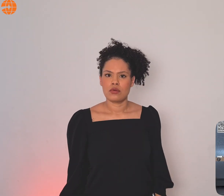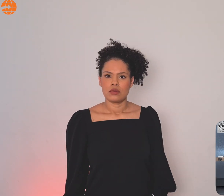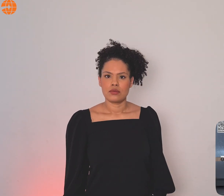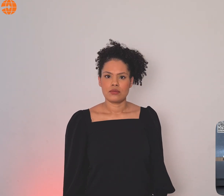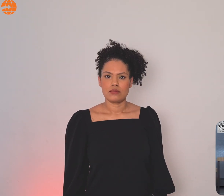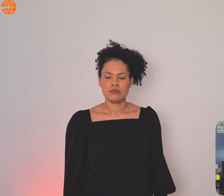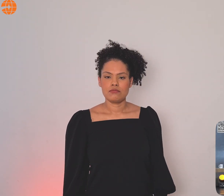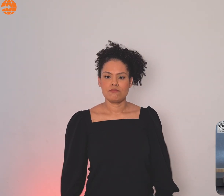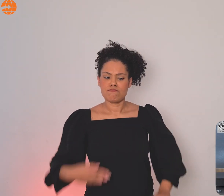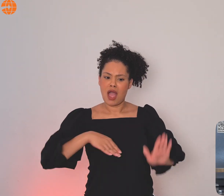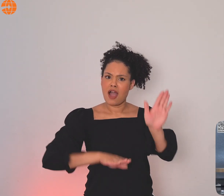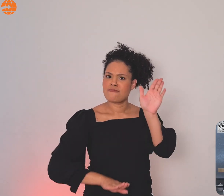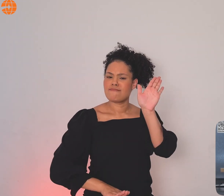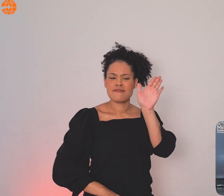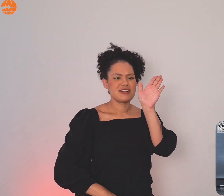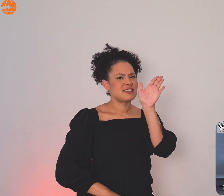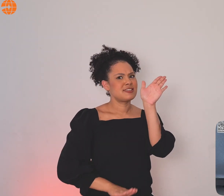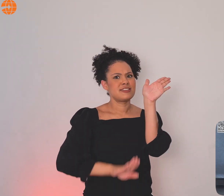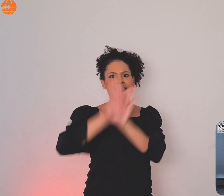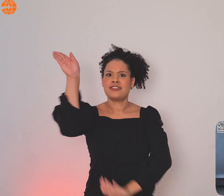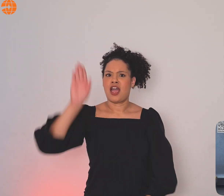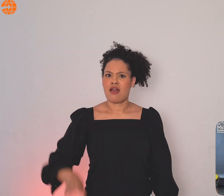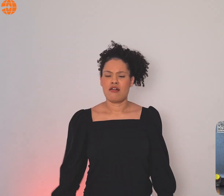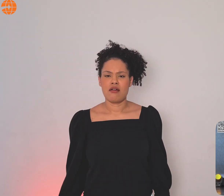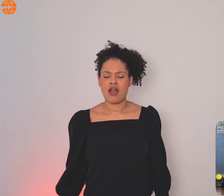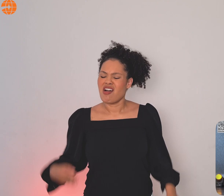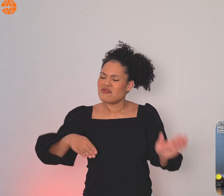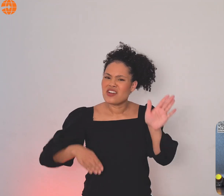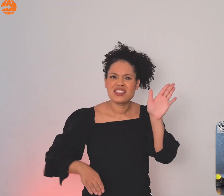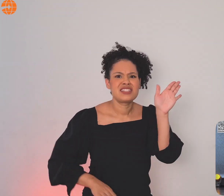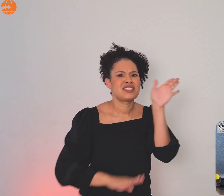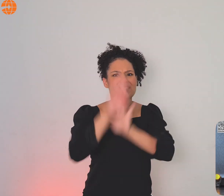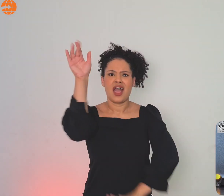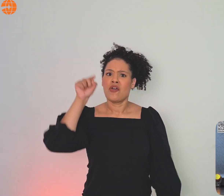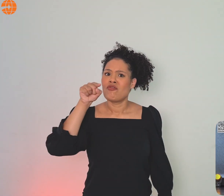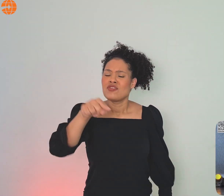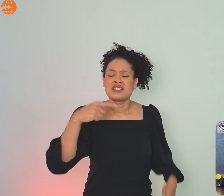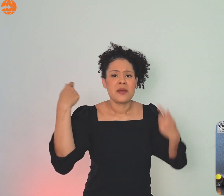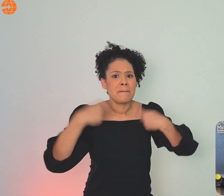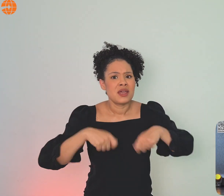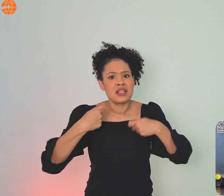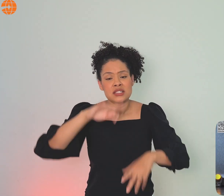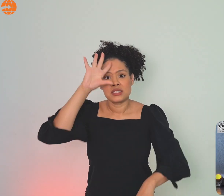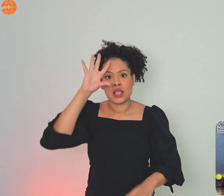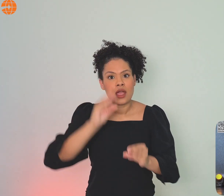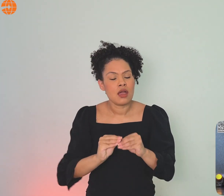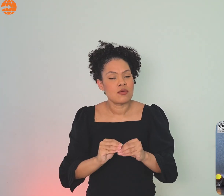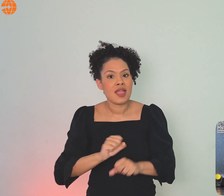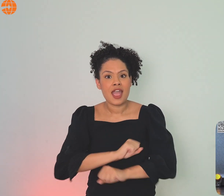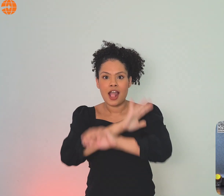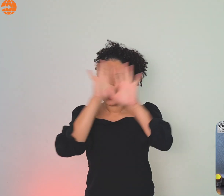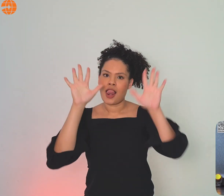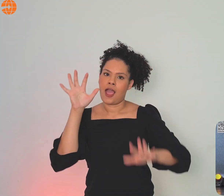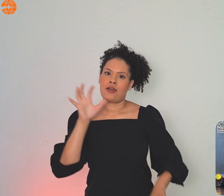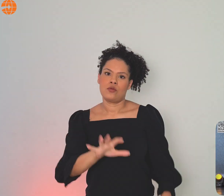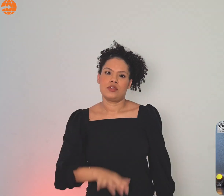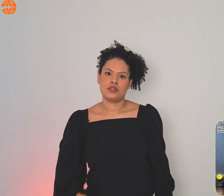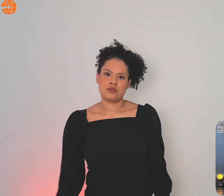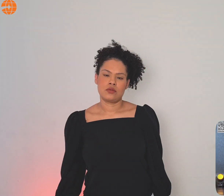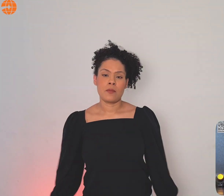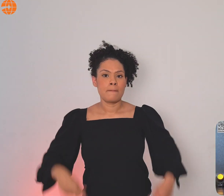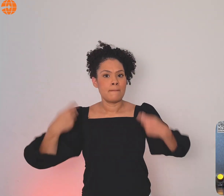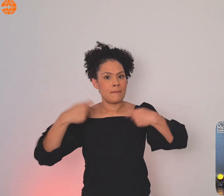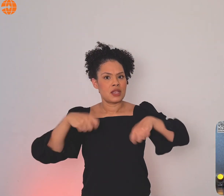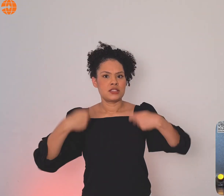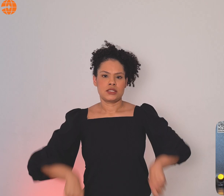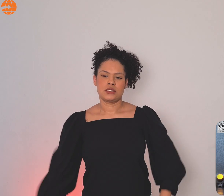Avançar é seu destino. Você precisa compreender isso. E